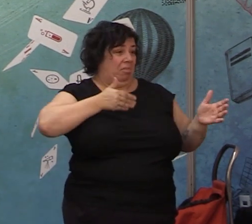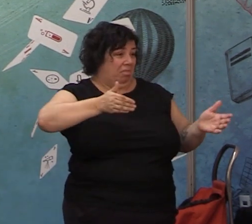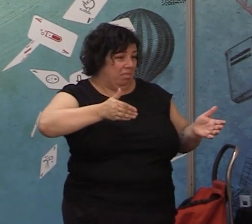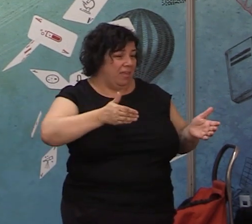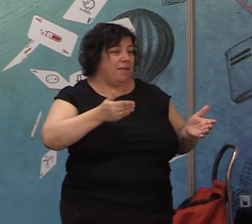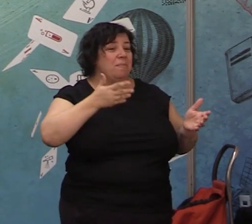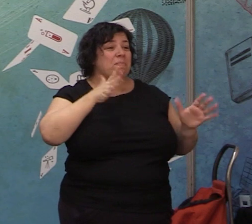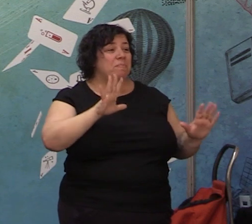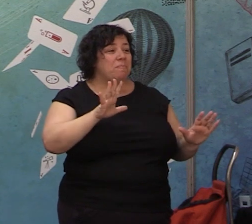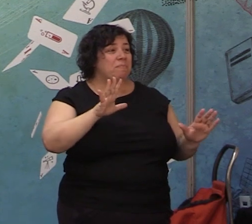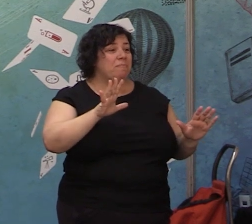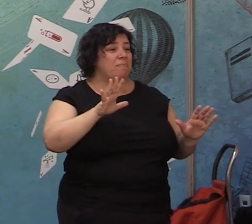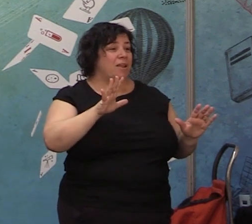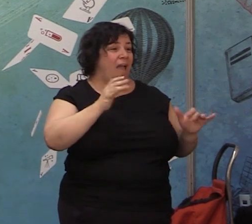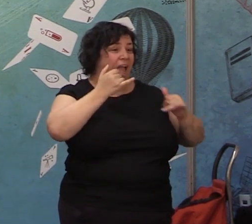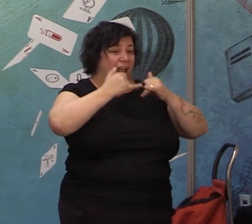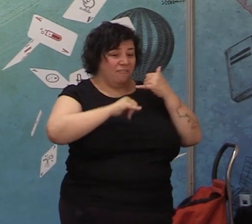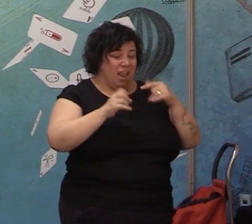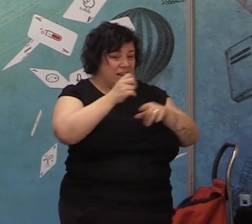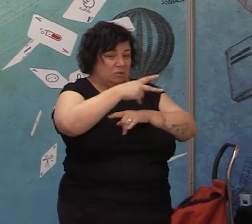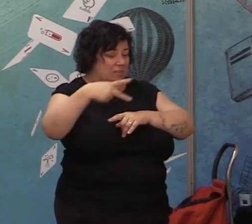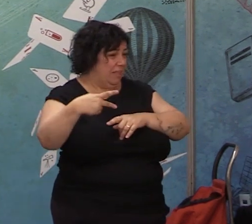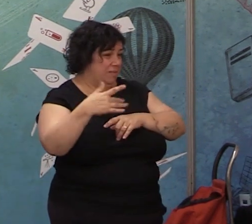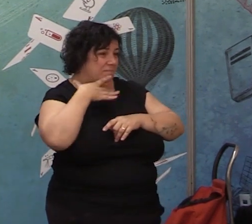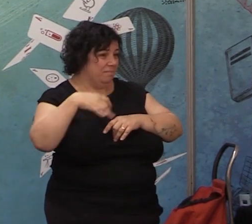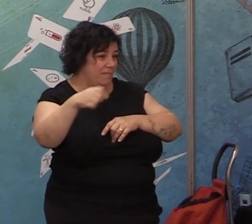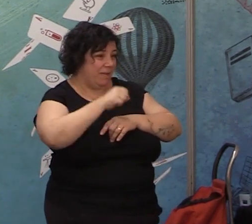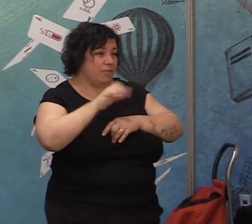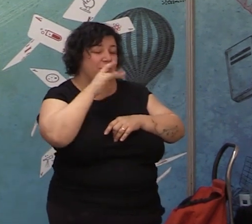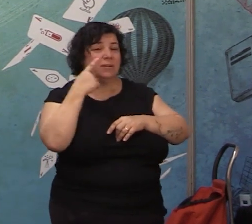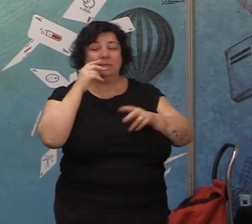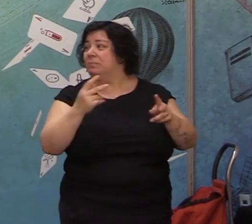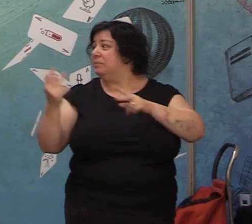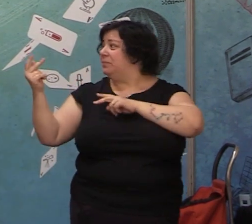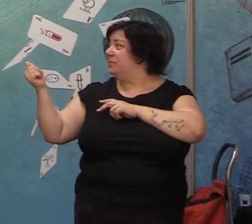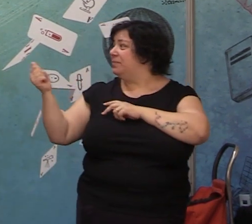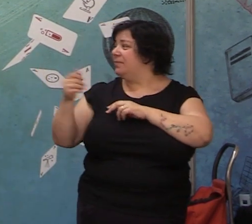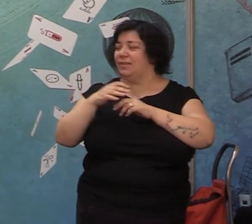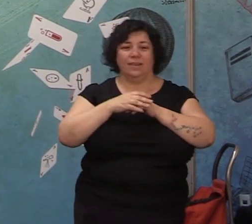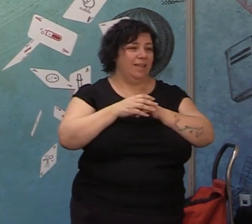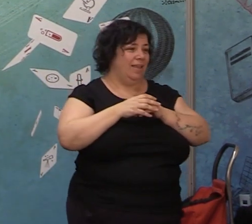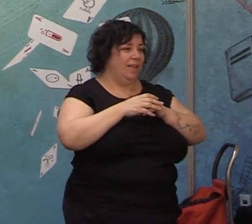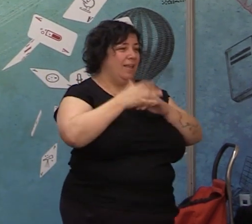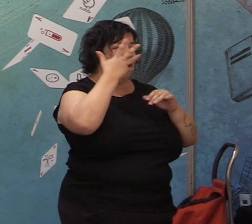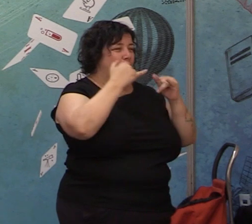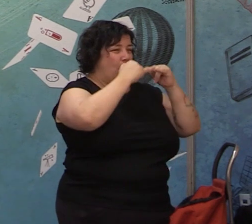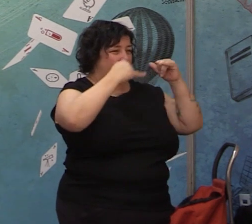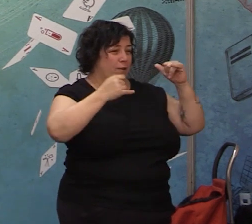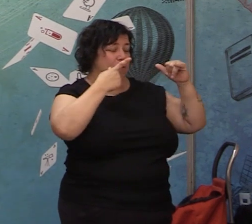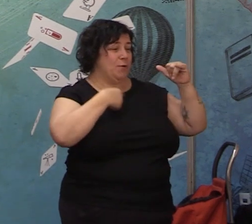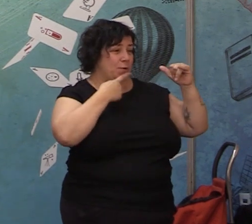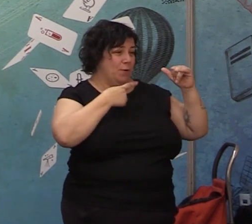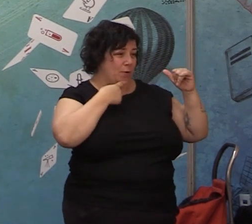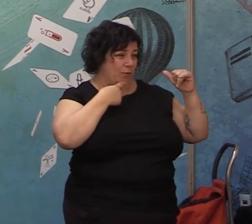tontería, pero el coste efectivo es maravilloso. Porque si veis aquí, la rayita